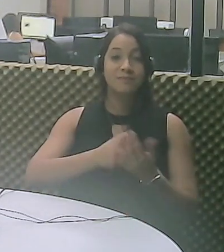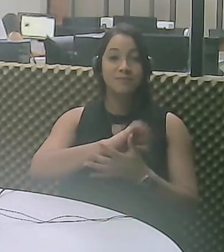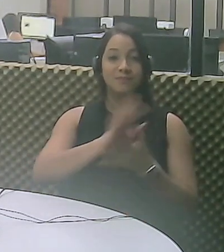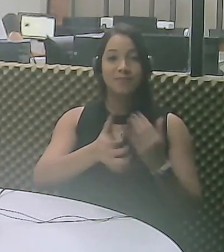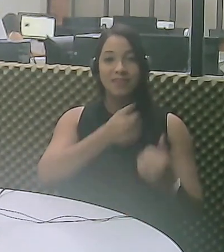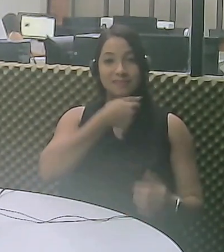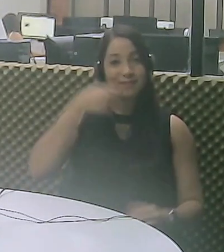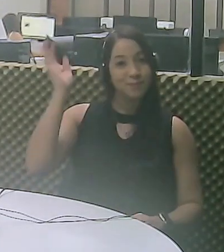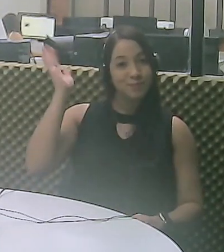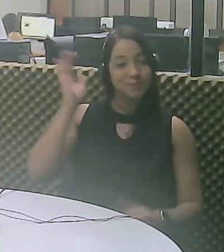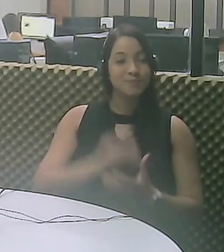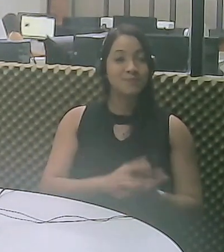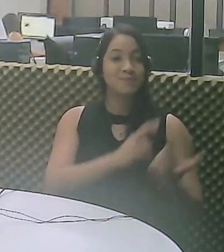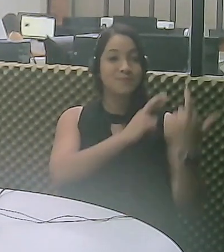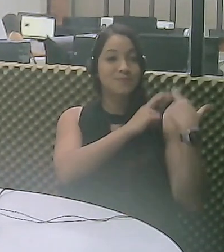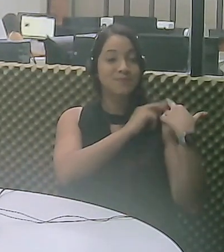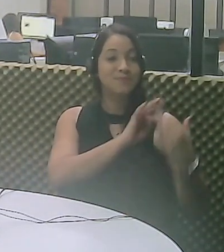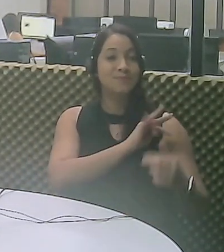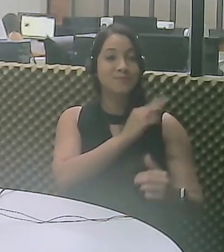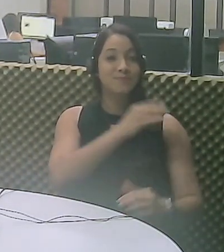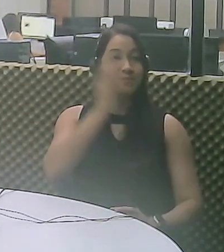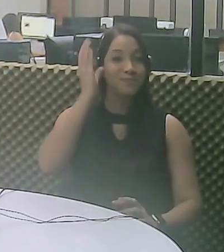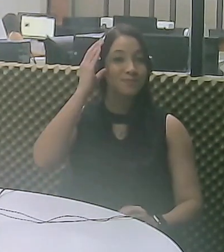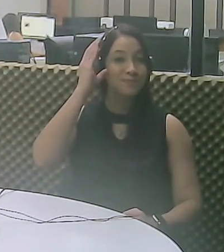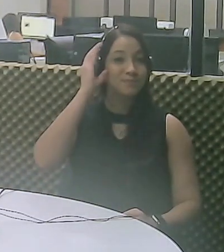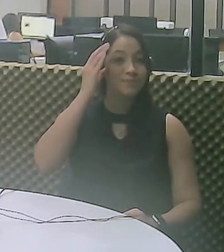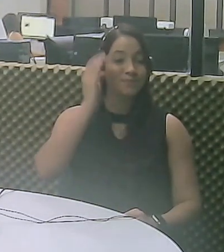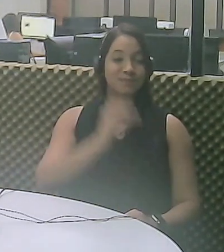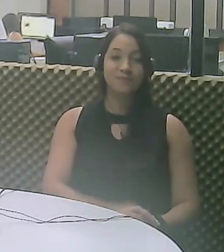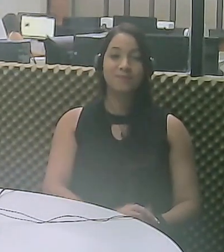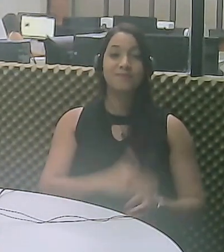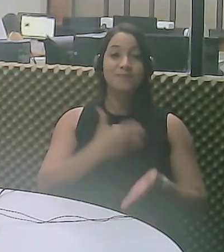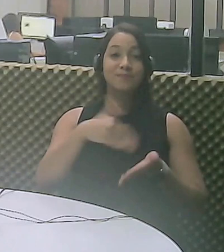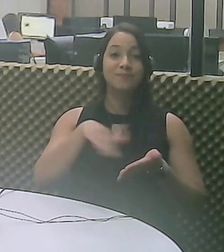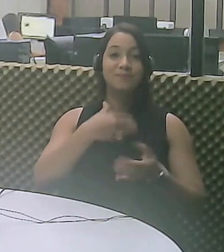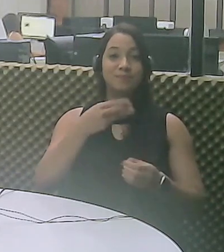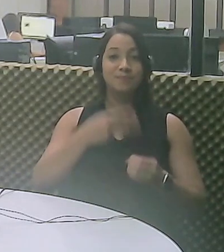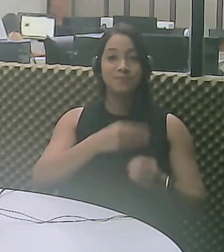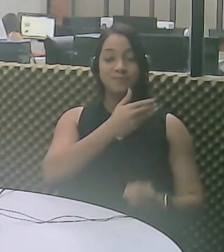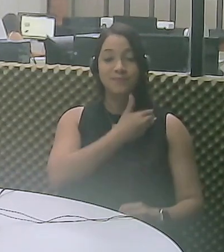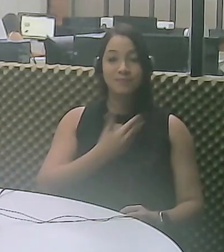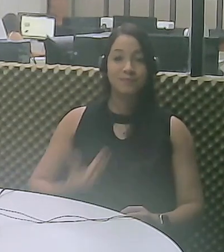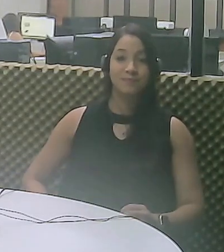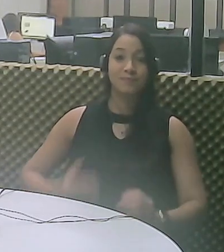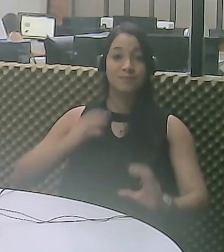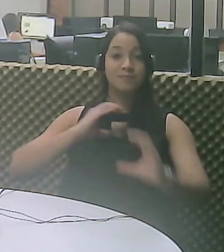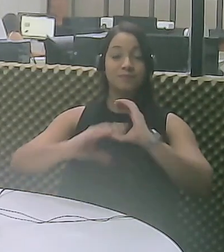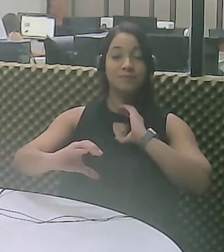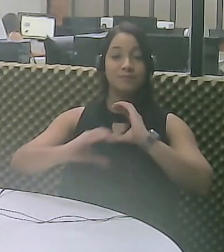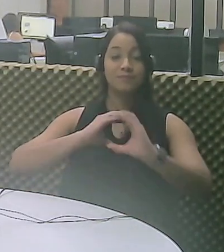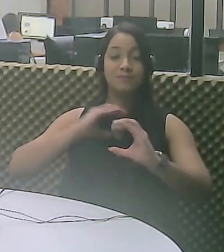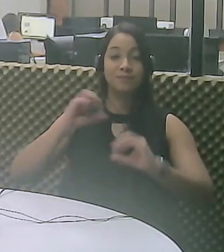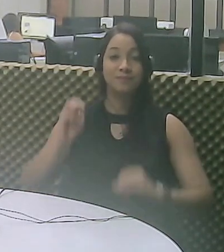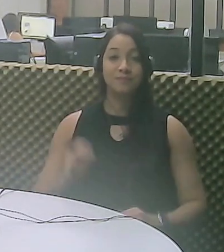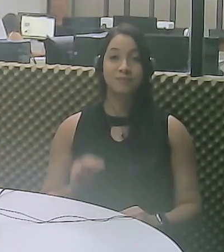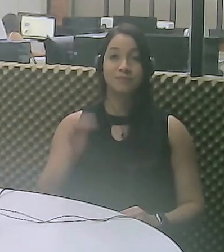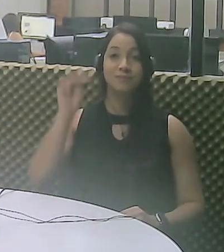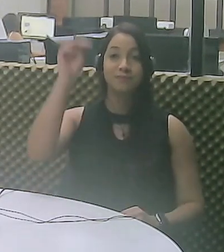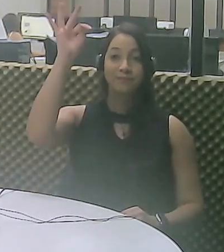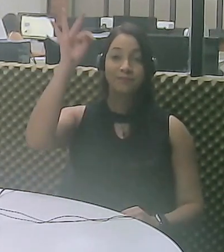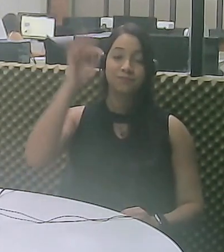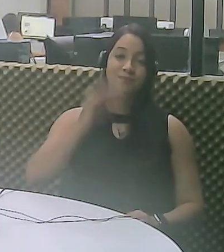Tradução em Libras, Amanda Valentim. Responsável técnico, Cristiano Silva. Secretário Municipal de Governo e